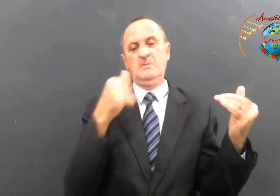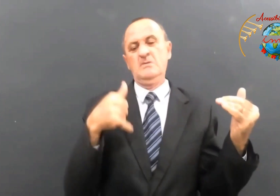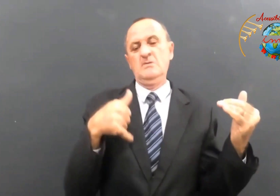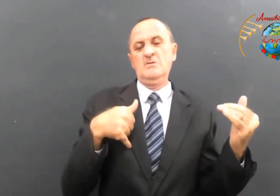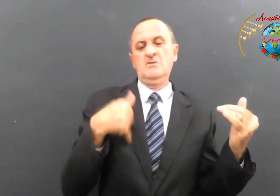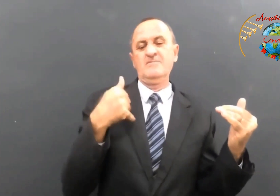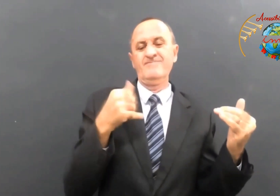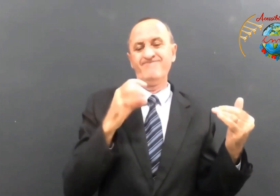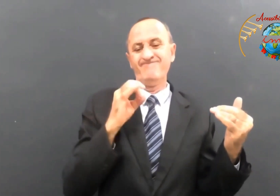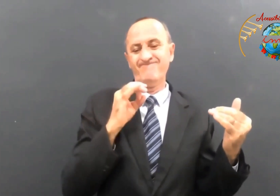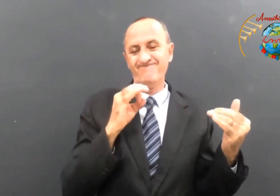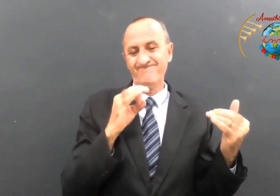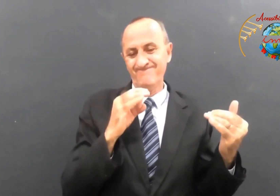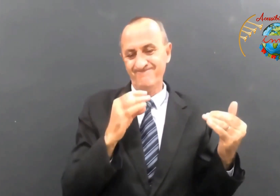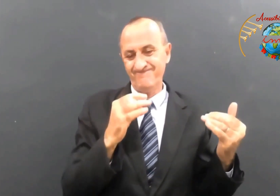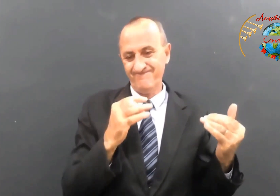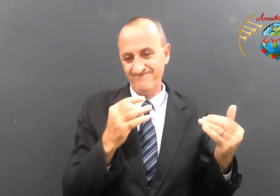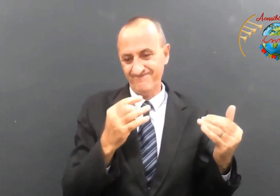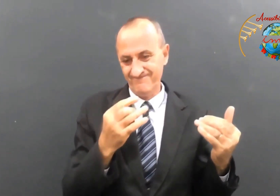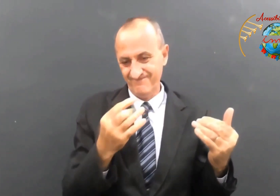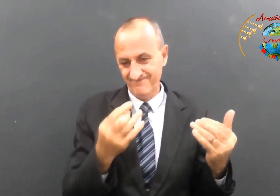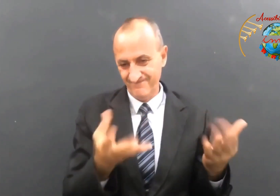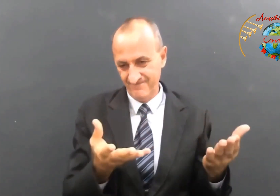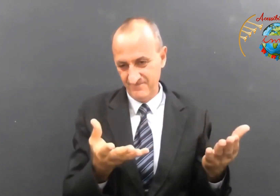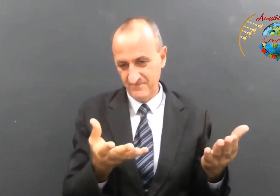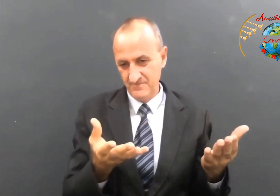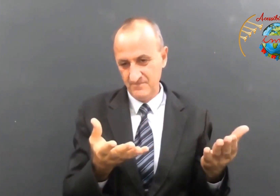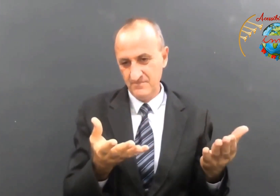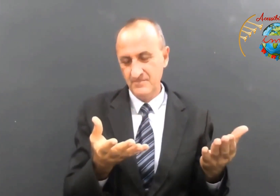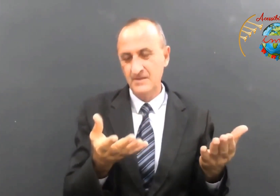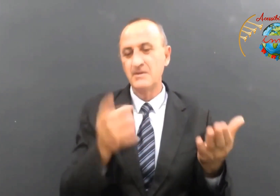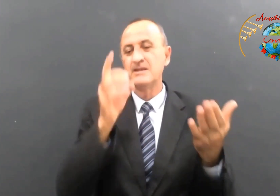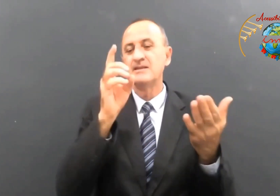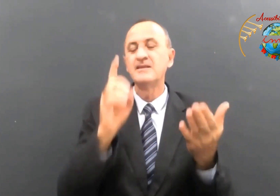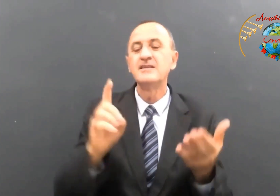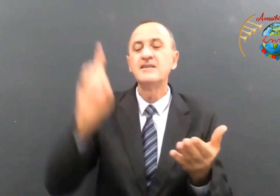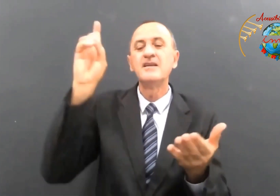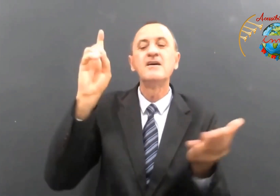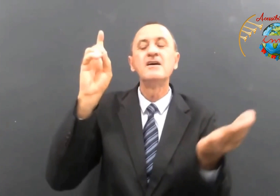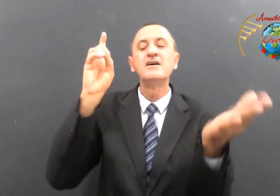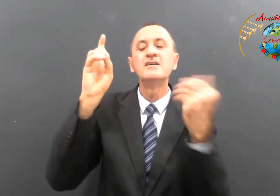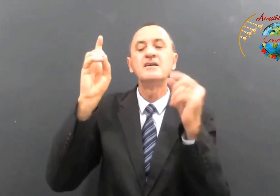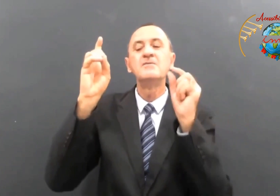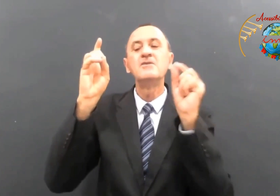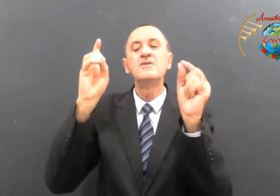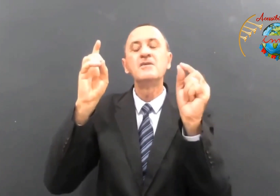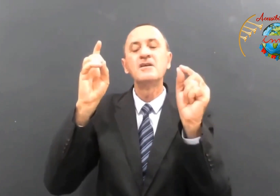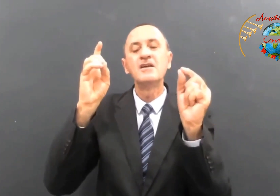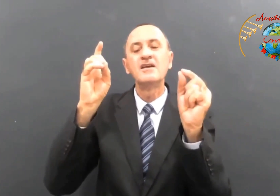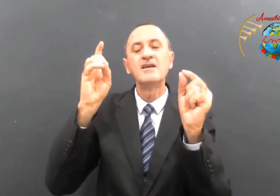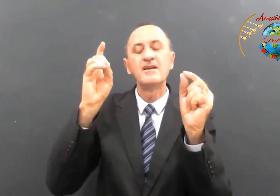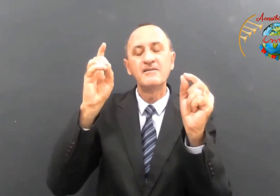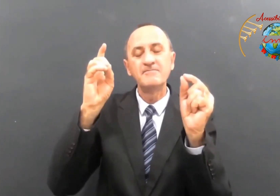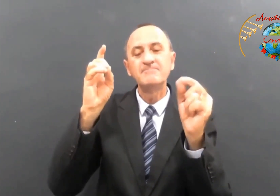do homem, o seu orgulho. Somente isso. E Deus quer o quê? Ele quer nos